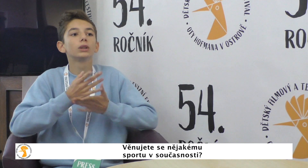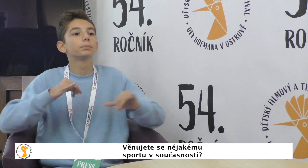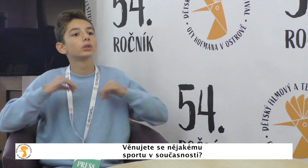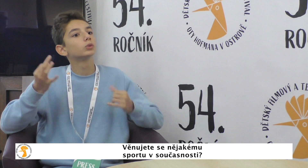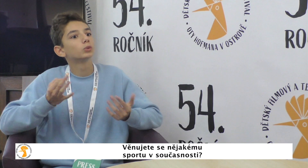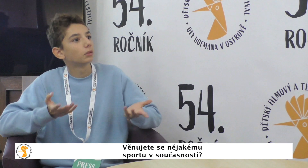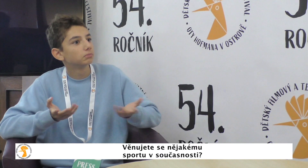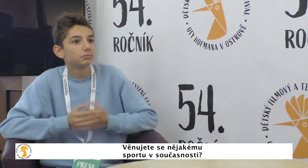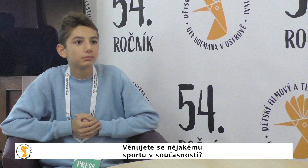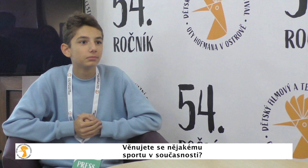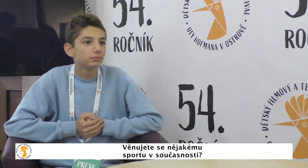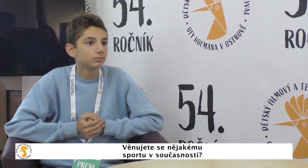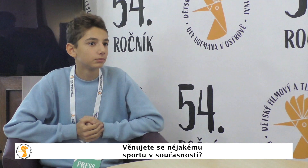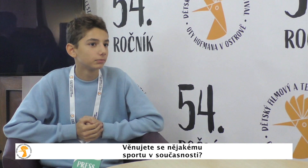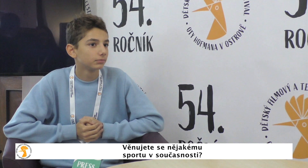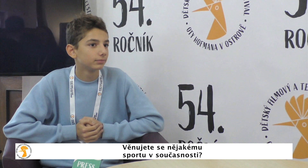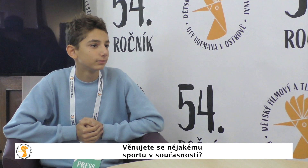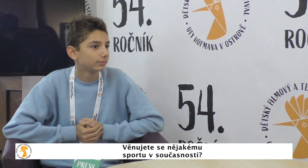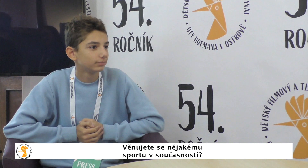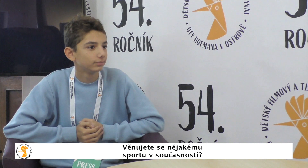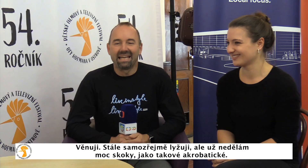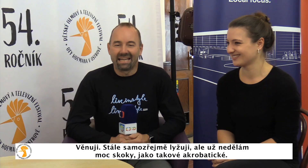Věnujete se nějakému sportu v současnosti?